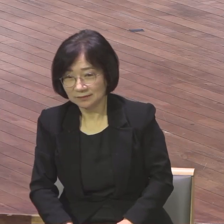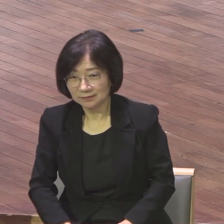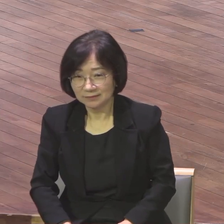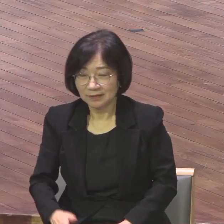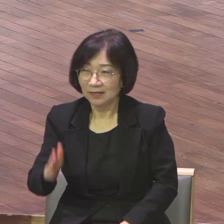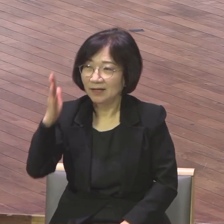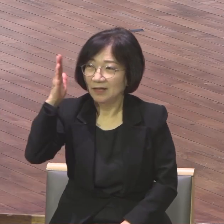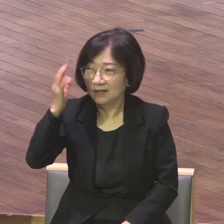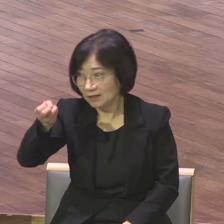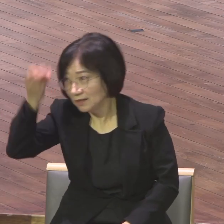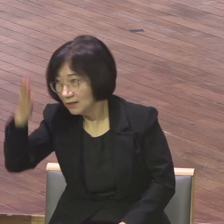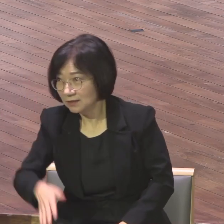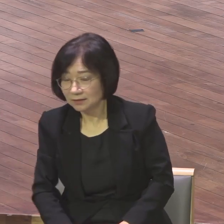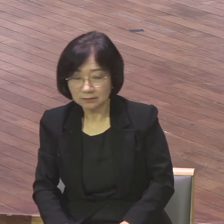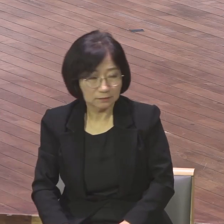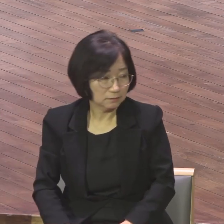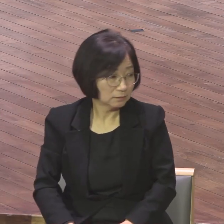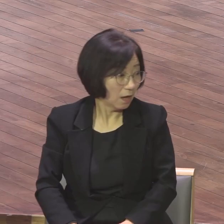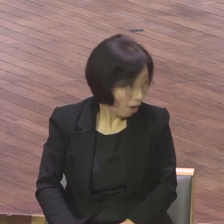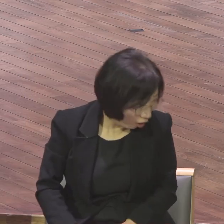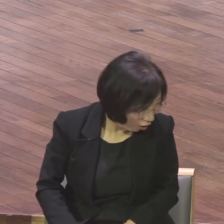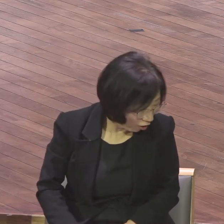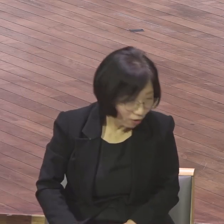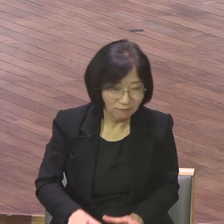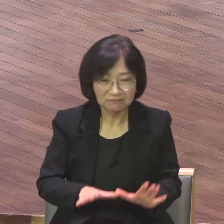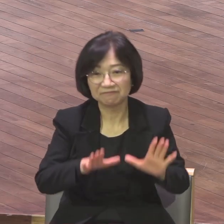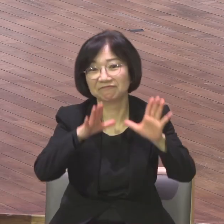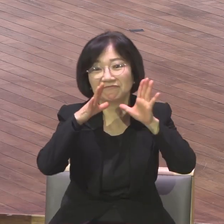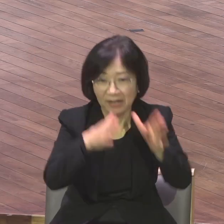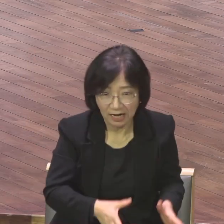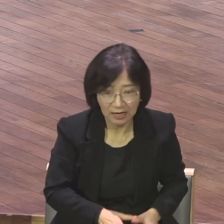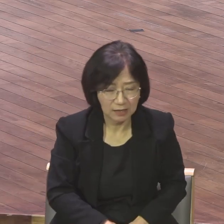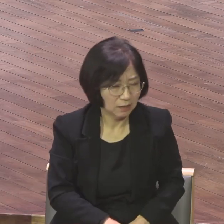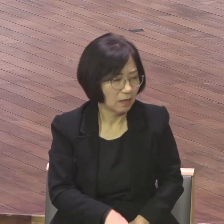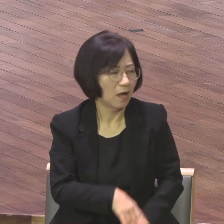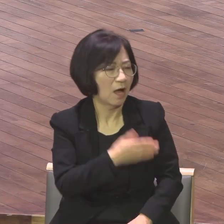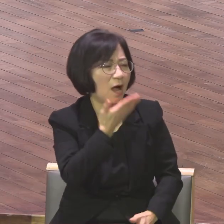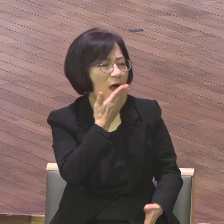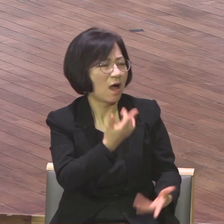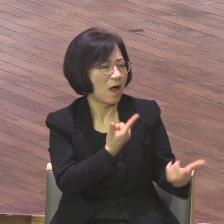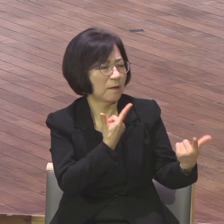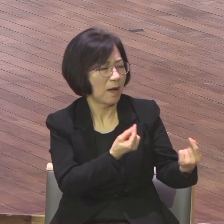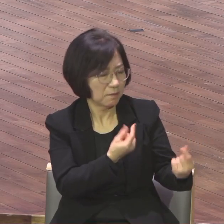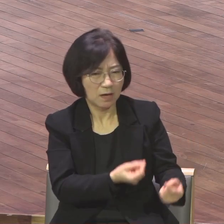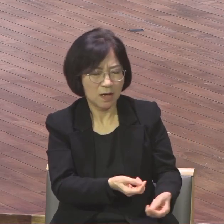듣는 거예요. 하나님 말씀 안 듣고 사람 말만 계속 들어가 계속 흔들려.